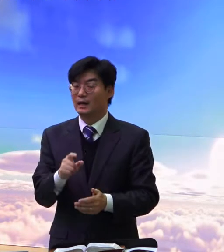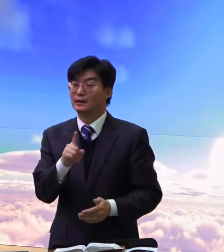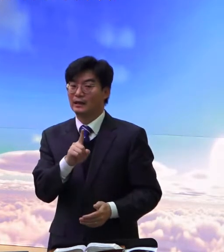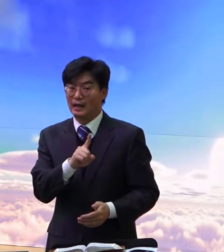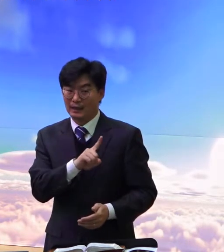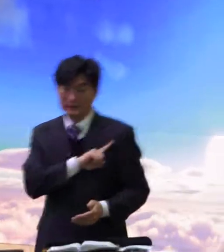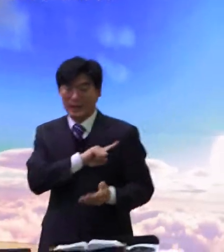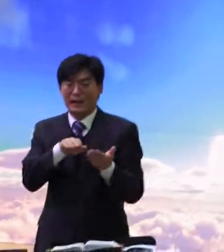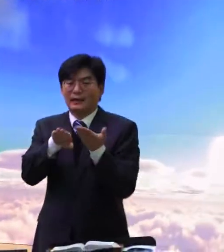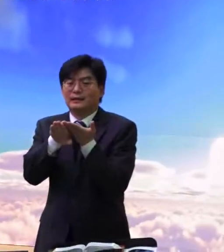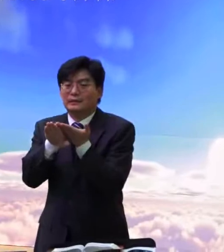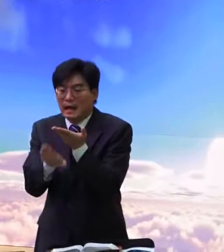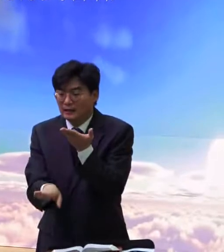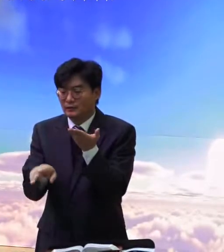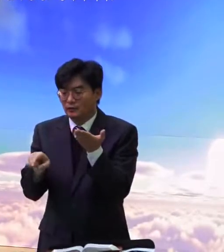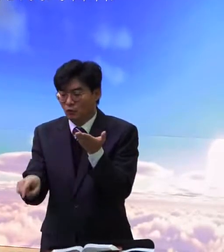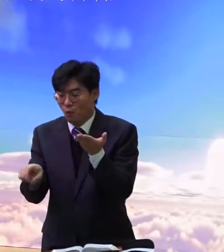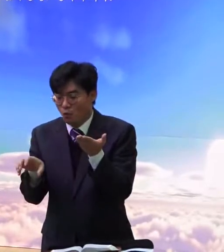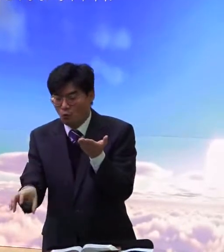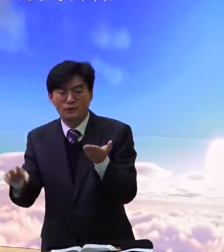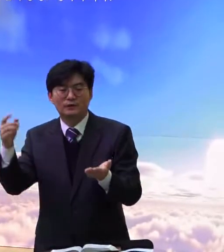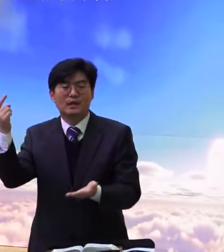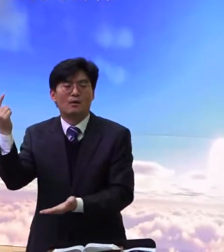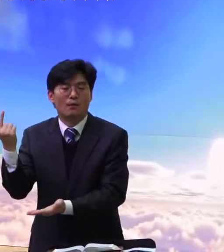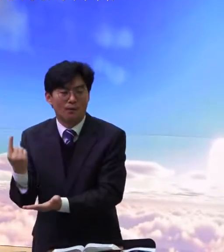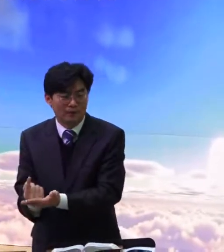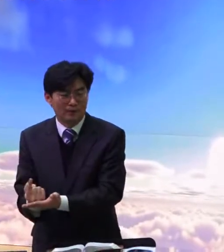가장 낮은 자리에 오셨다 하는 것입니다.